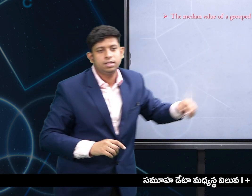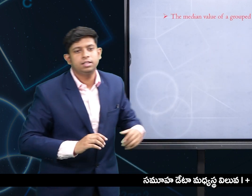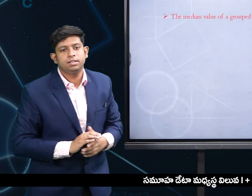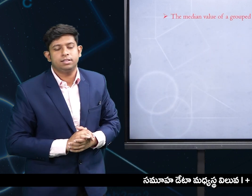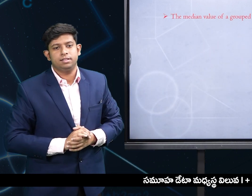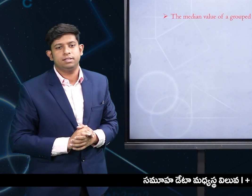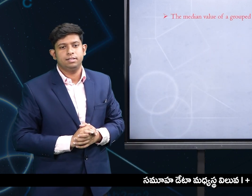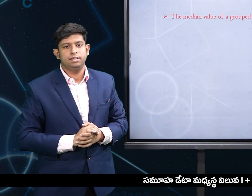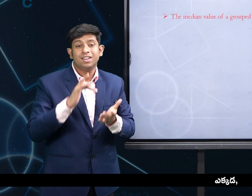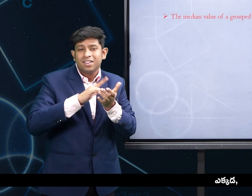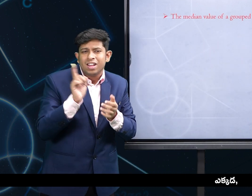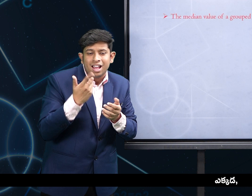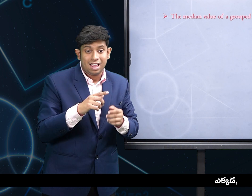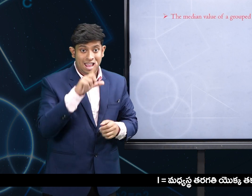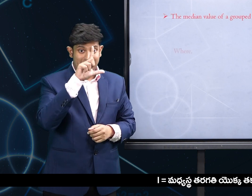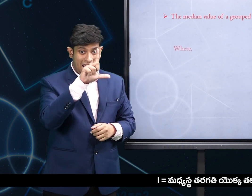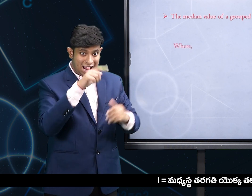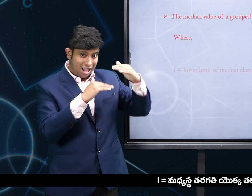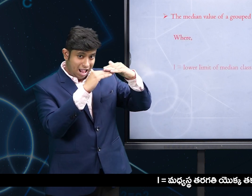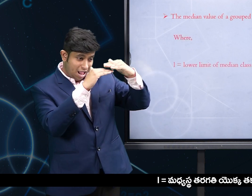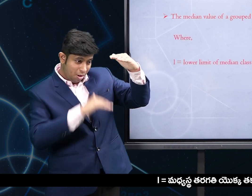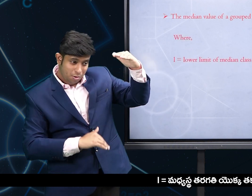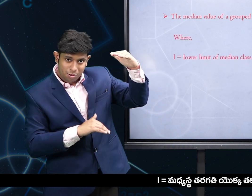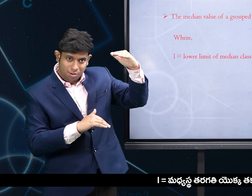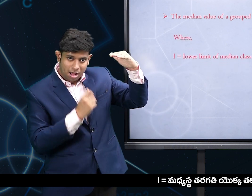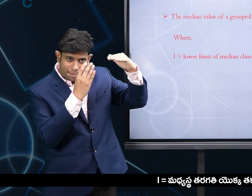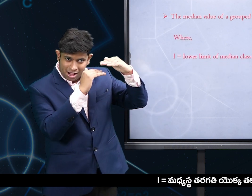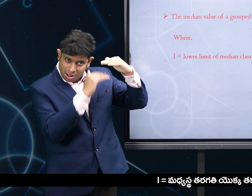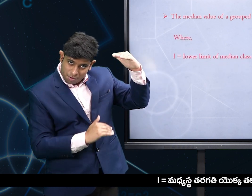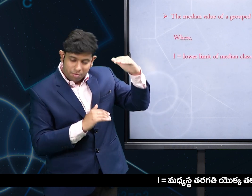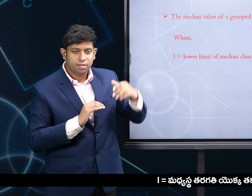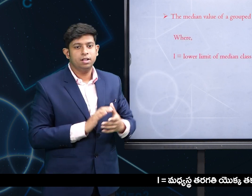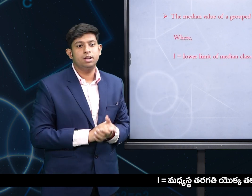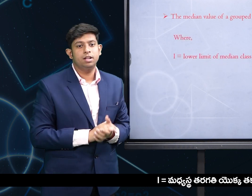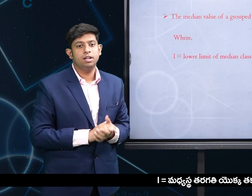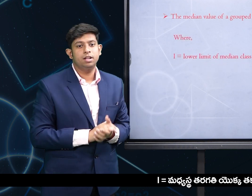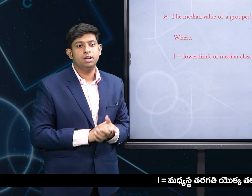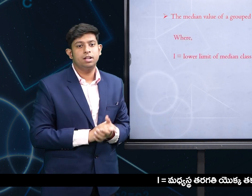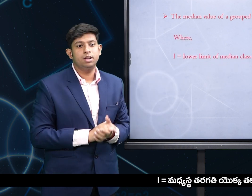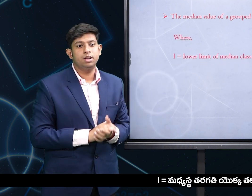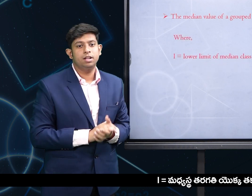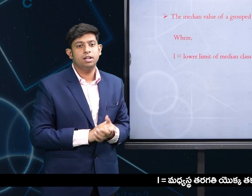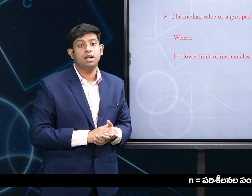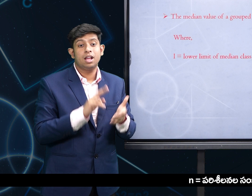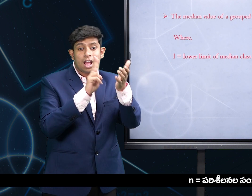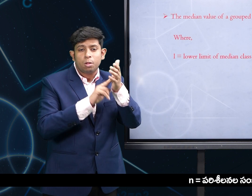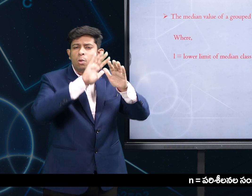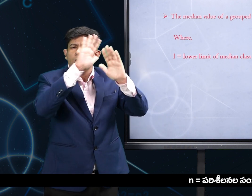H. ఎక్కడ L ఈజ్ ఈక్వల్ టు మధ్యస్థ తరగతి యొక్క తక్కువ పరిమితి, n ఈజ్